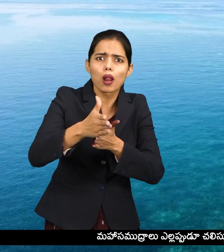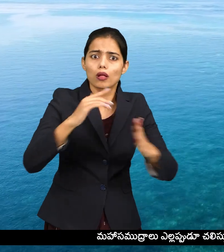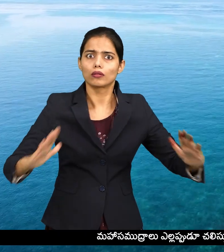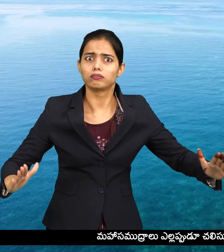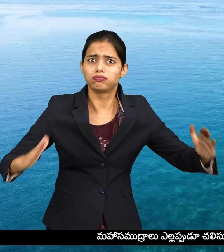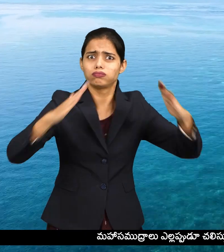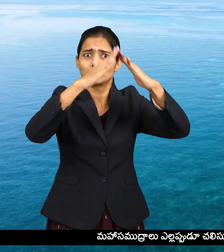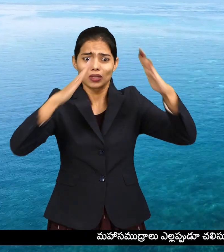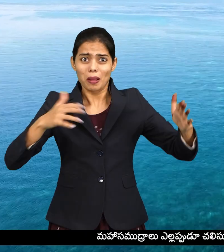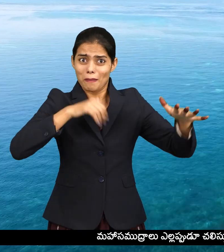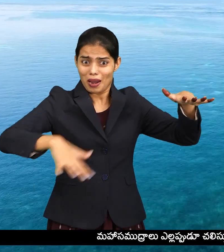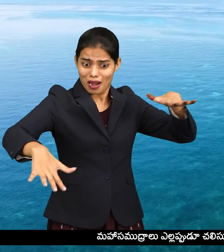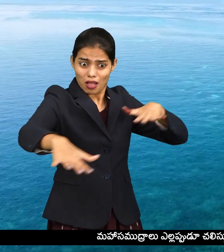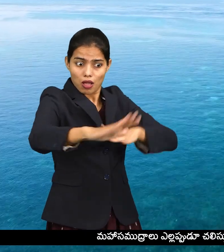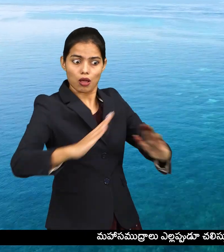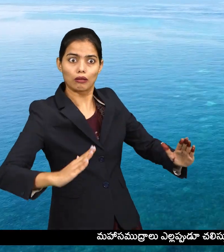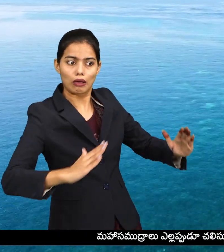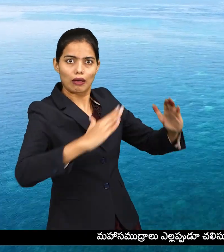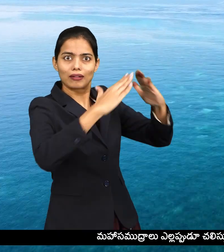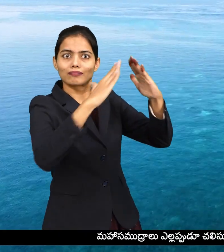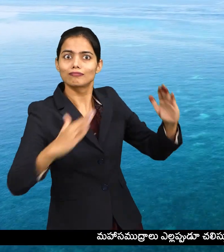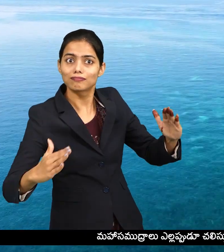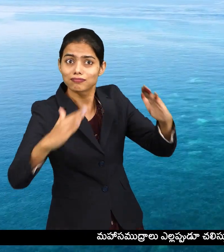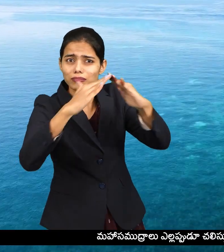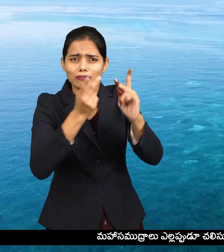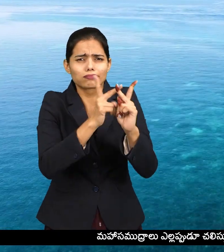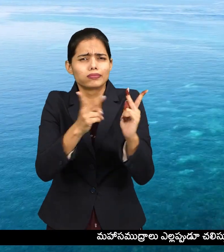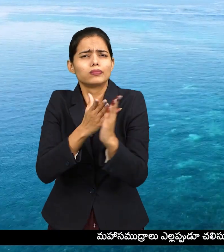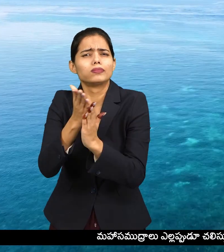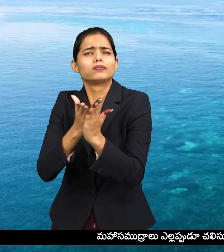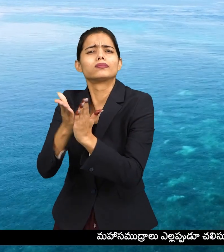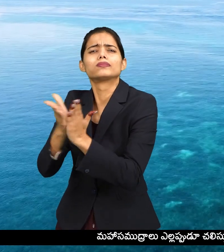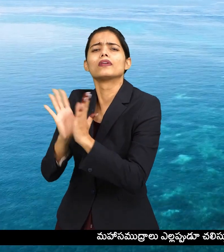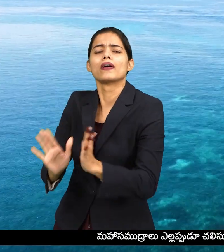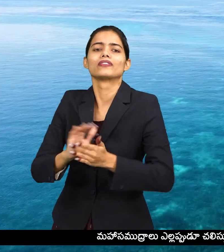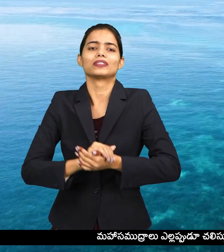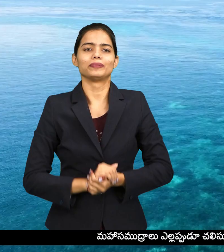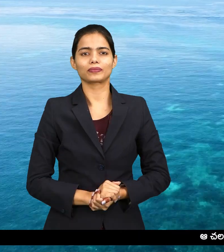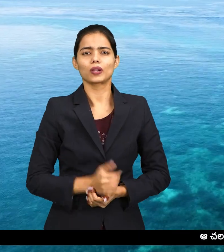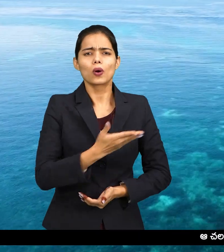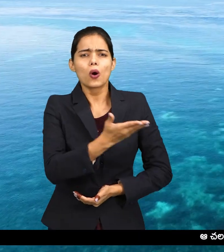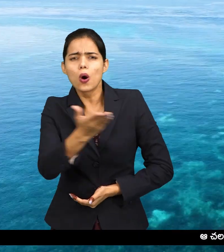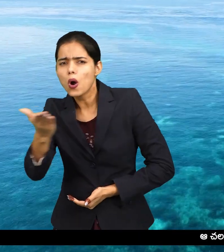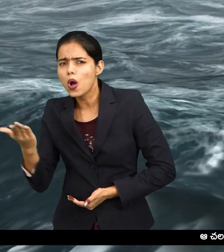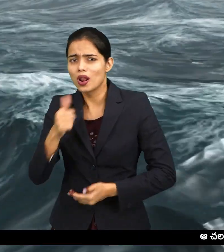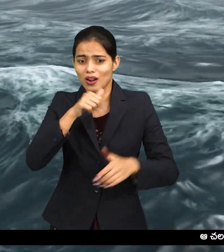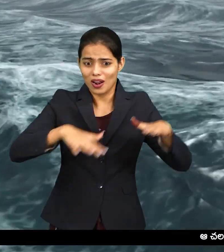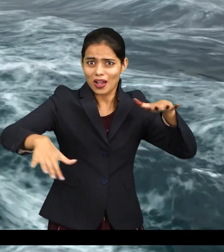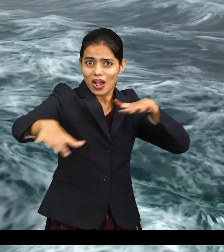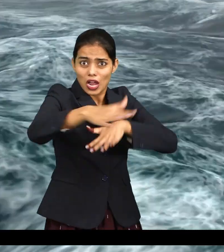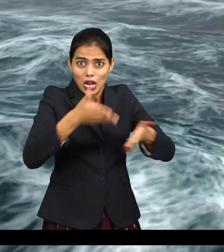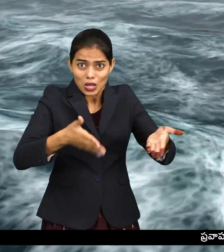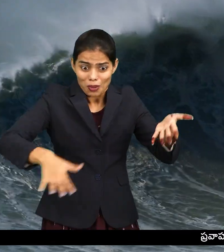మహాసముద్రాలు ఎల్లప్పుడూ చలిస్తూ ఉంటాయి. వాటిలో వివిధ రకాల కదలికలు ఉంటాయి. ఆ చలనాలు